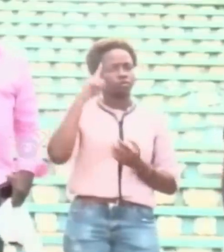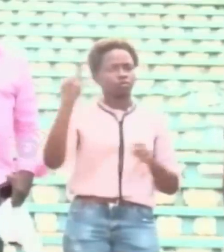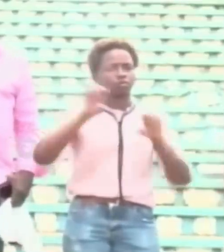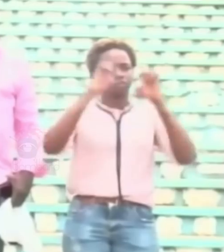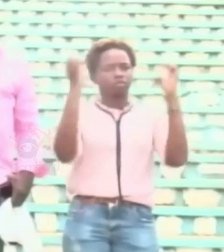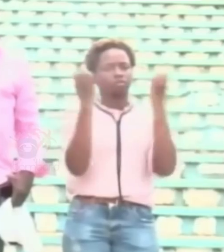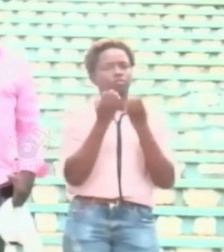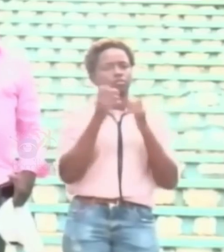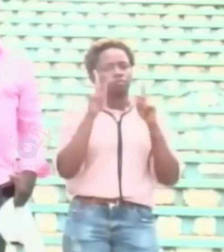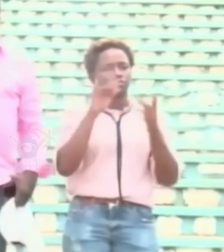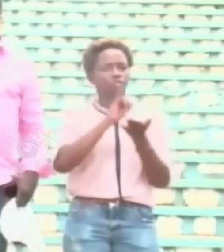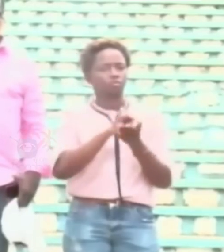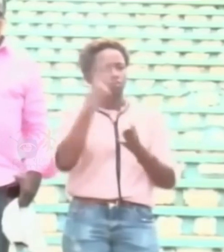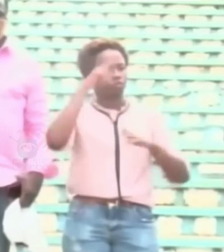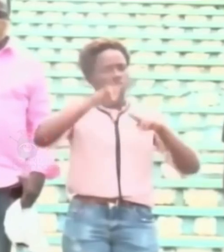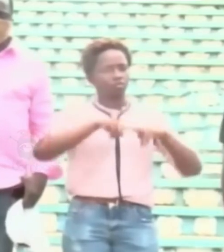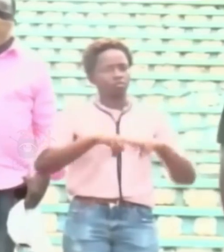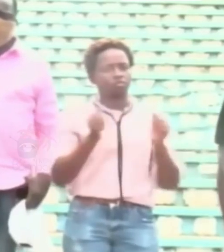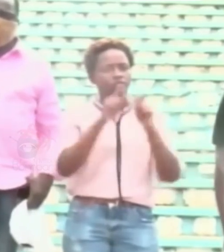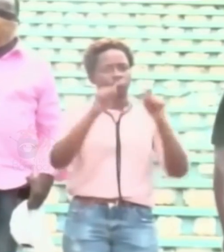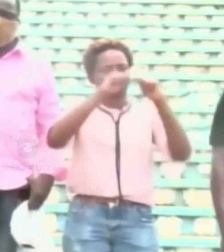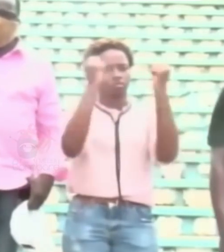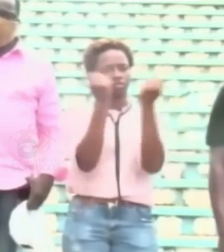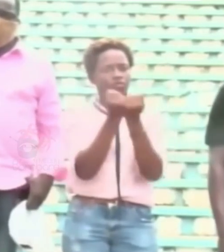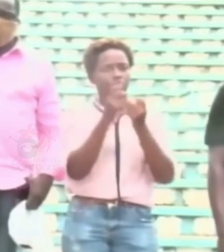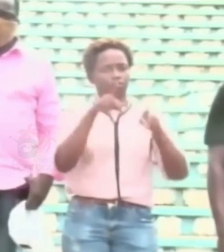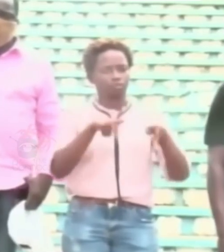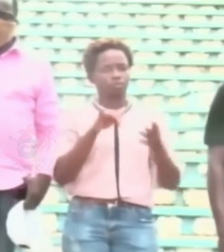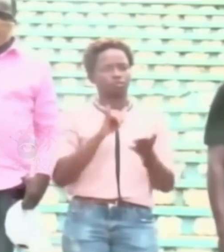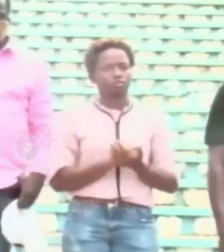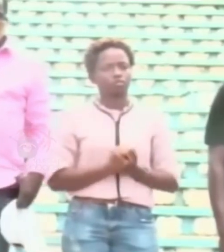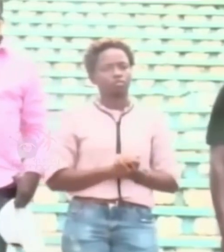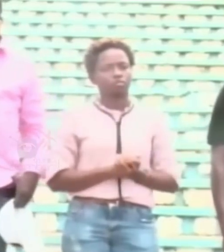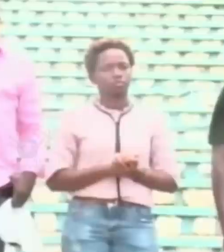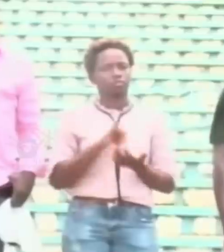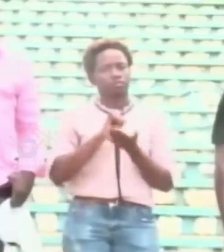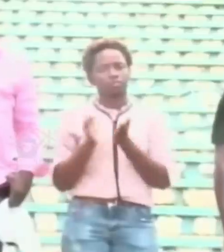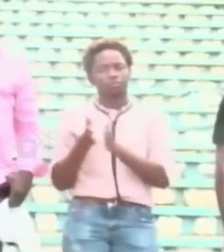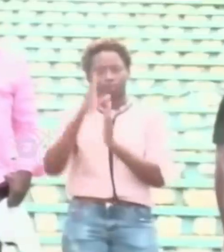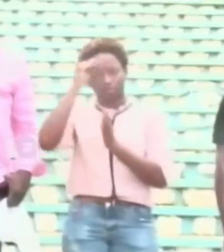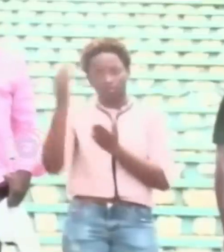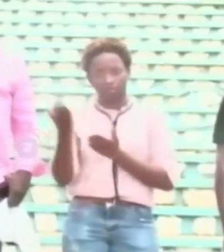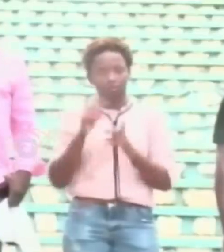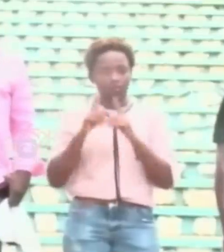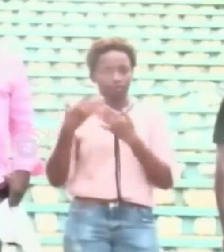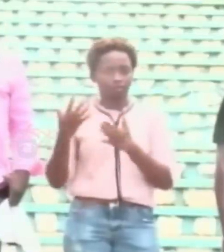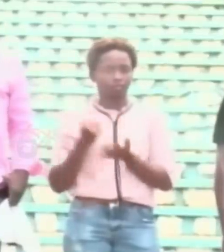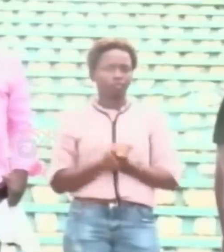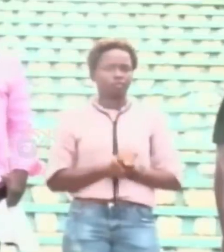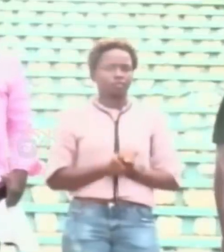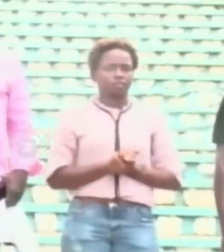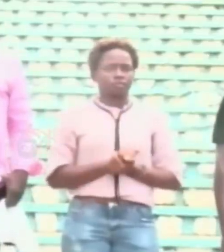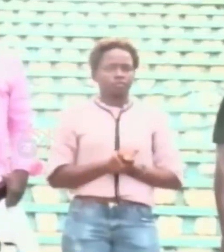équipe technique ça, les Kachita avec société civile du Chiti. Ça m'a demandé qu'à Zek là, que tu te parles là. À Zek